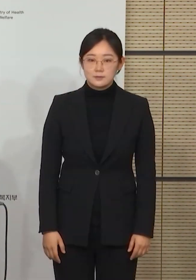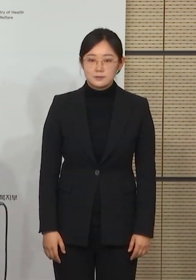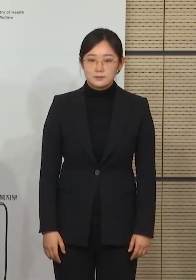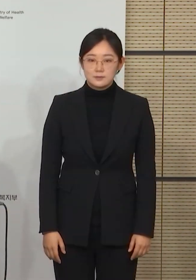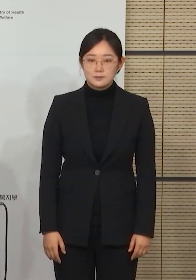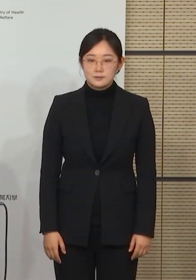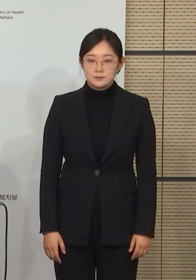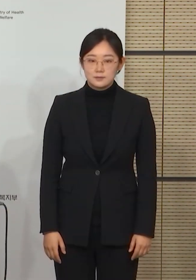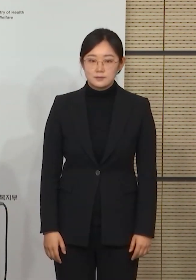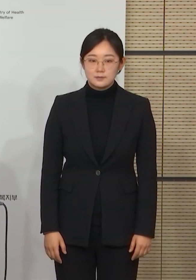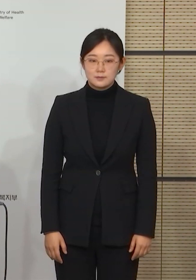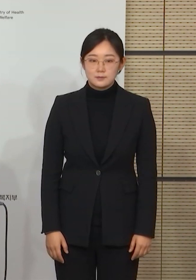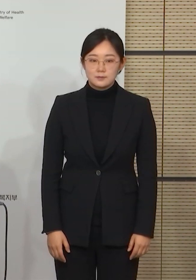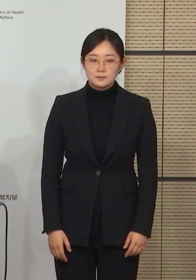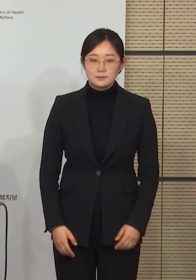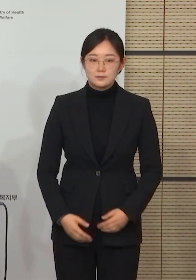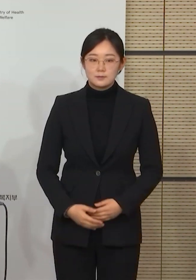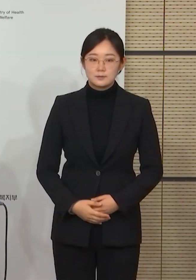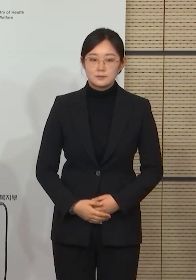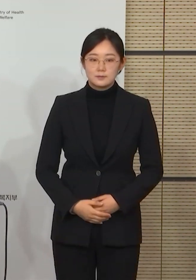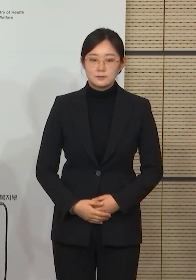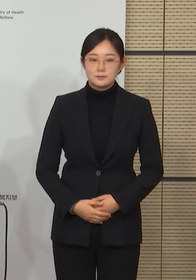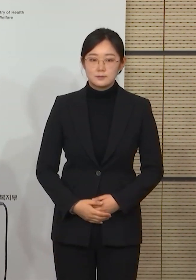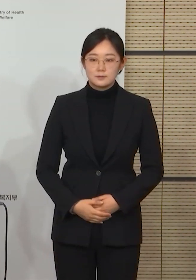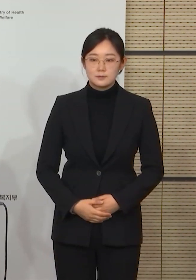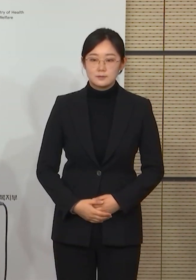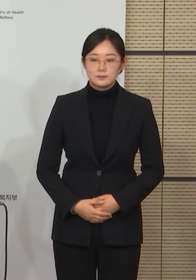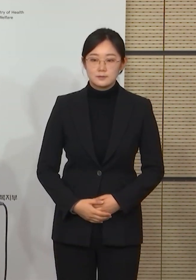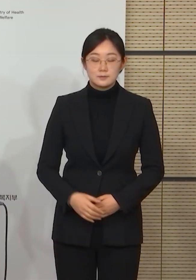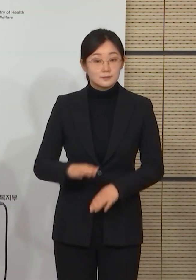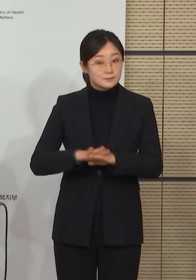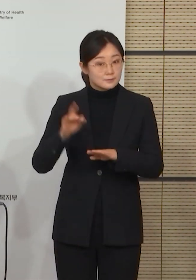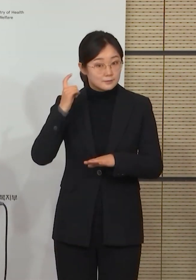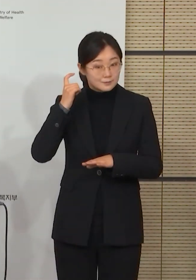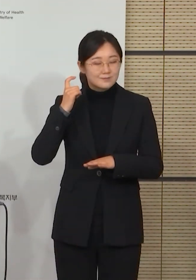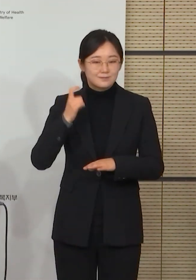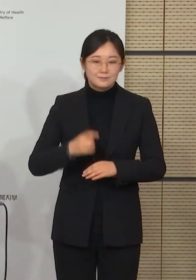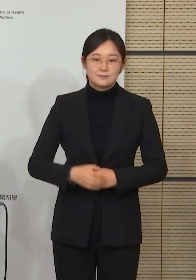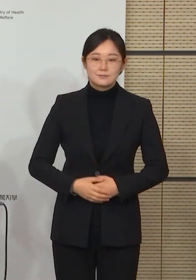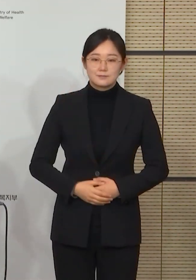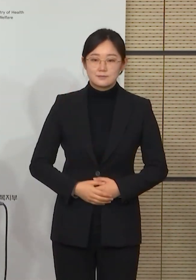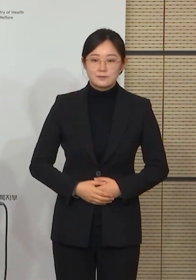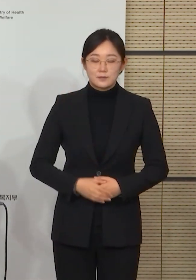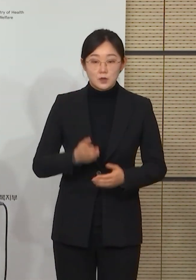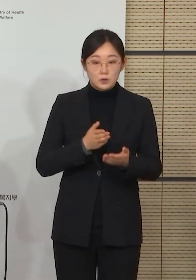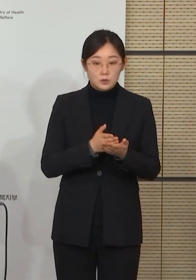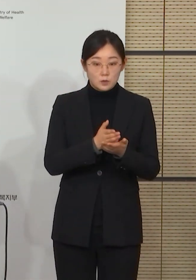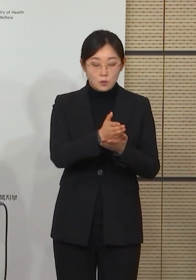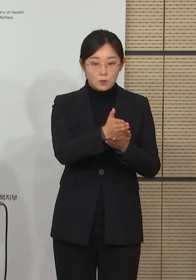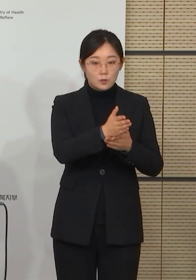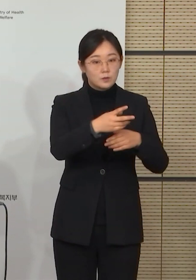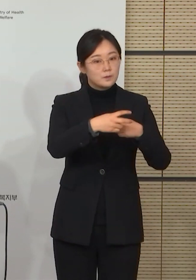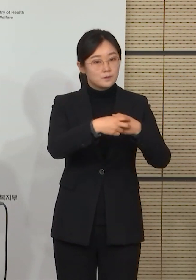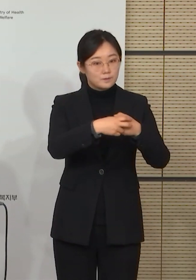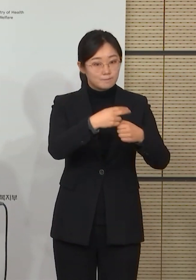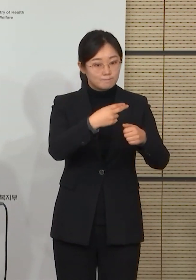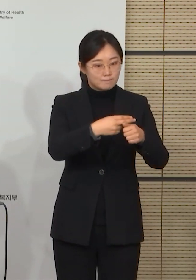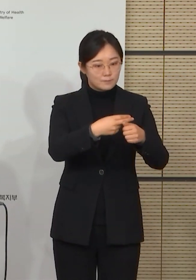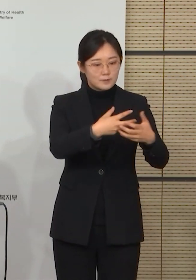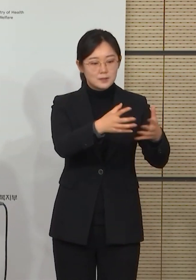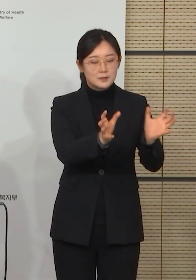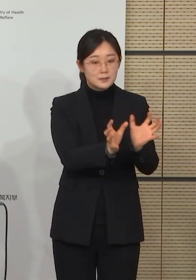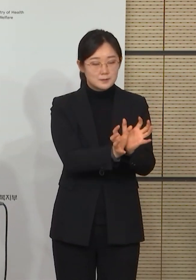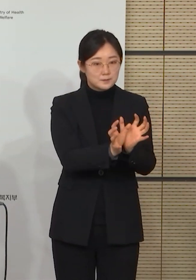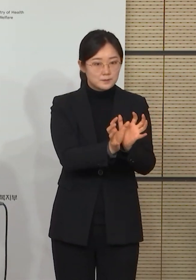네, 저 두 가지 질문 드리려고 합니다. 들리시는가요? 네네. 네. 그 전공의 단체가 집단 행동에 나서겠다는